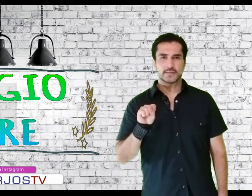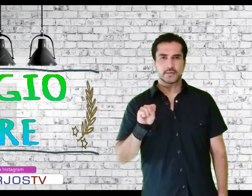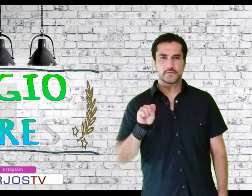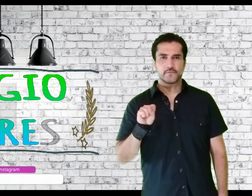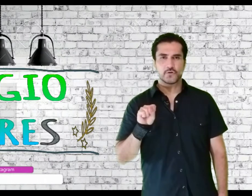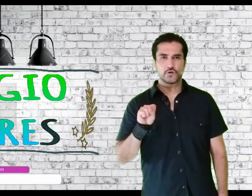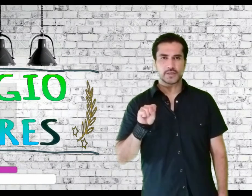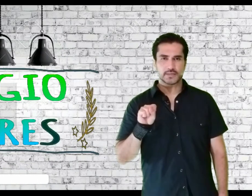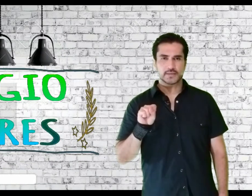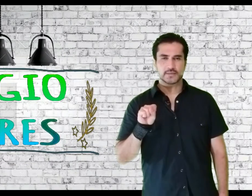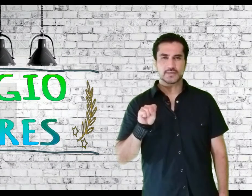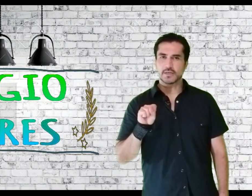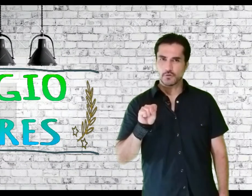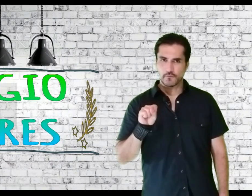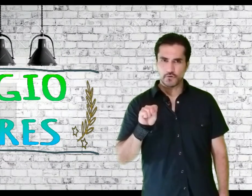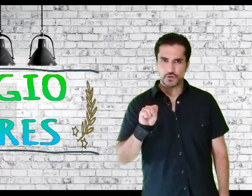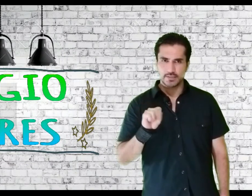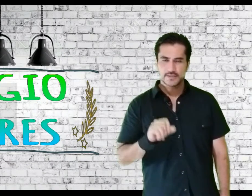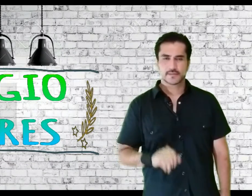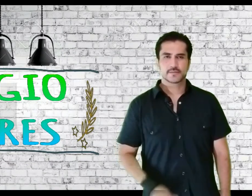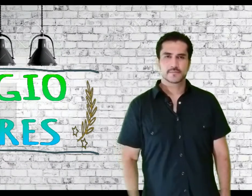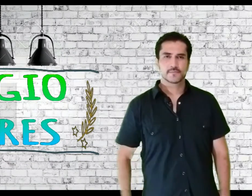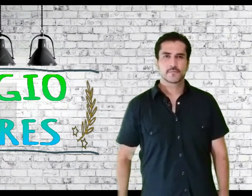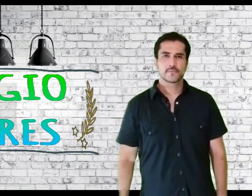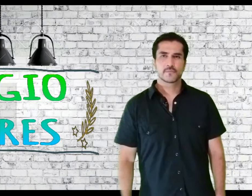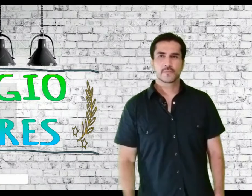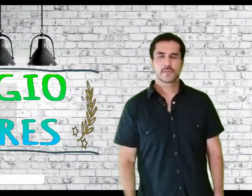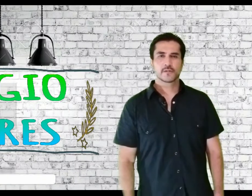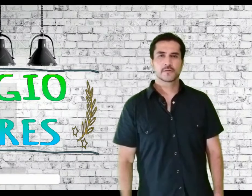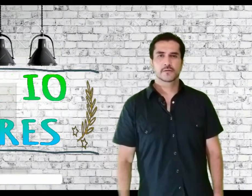S, Flores, Sergio Flores.